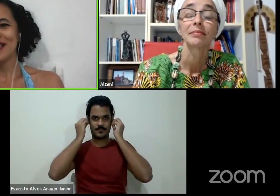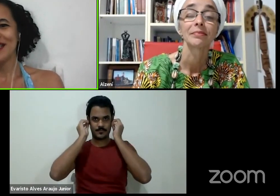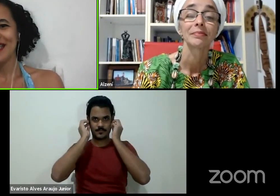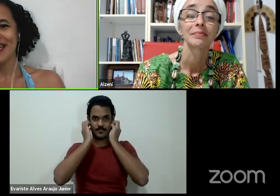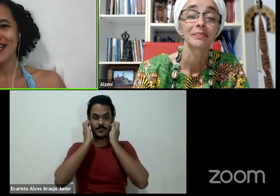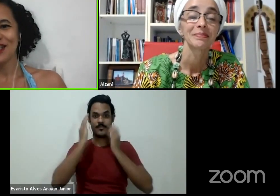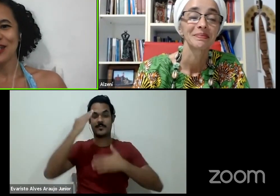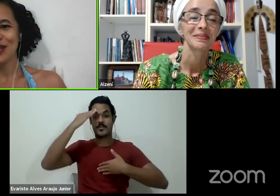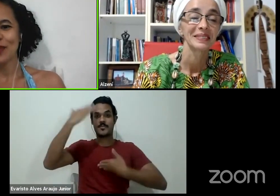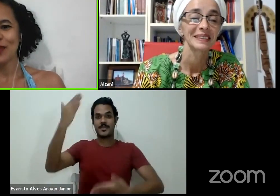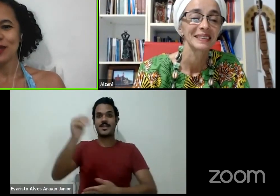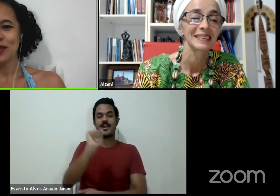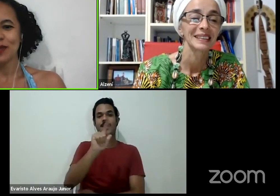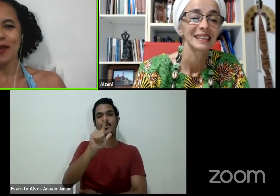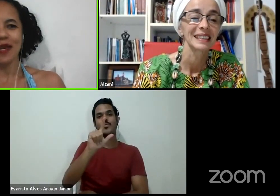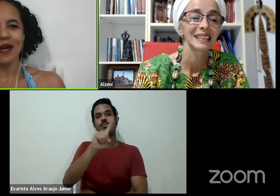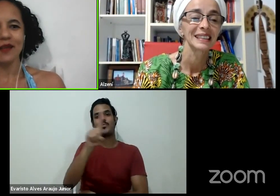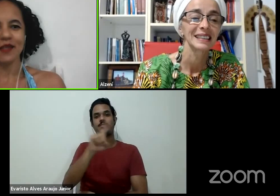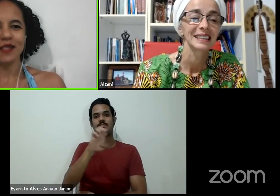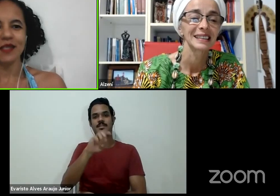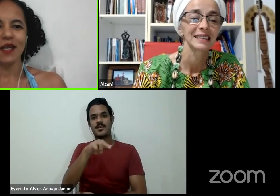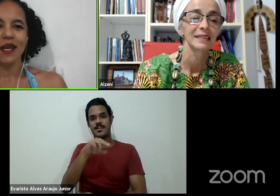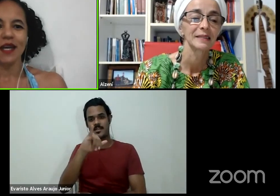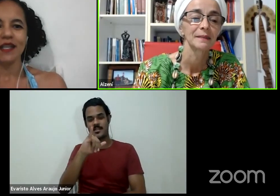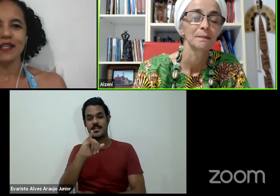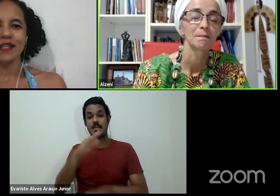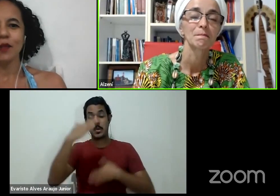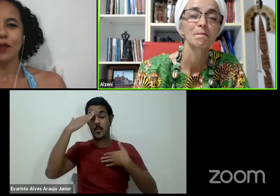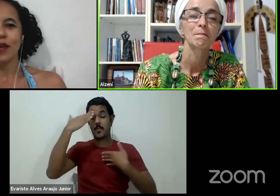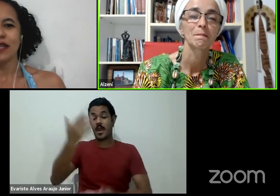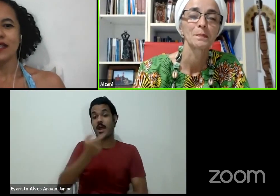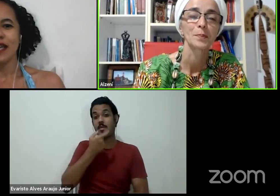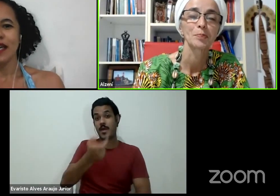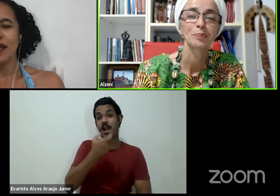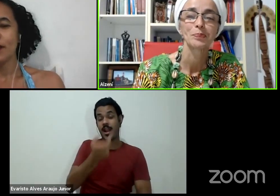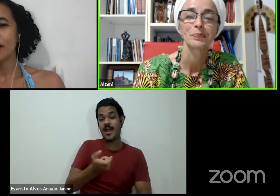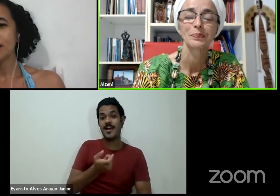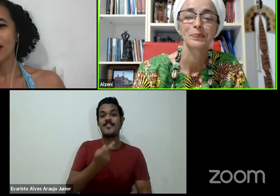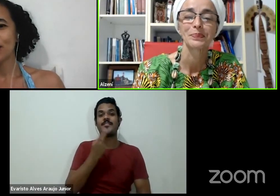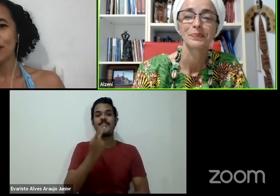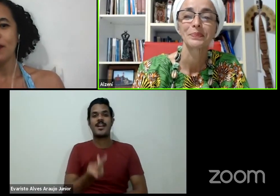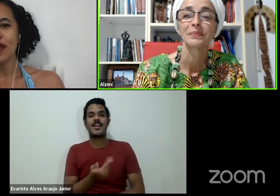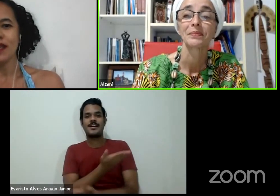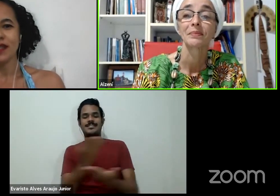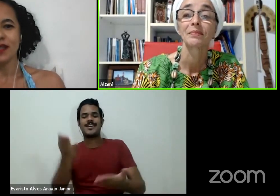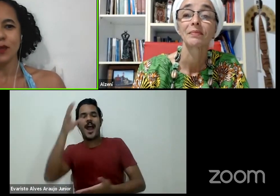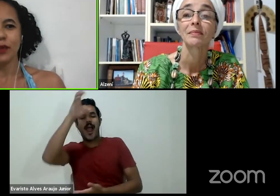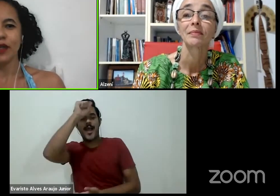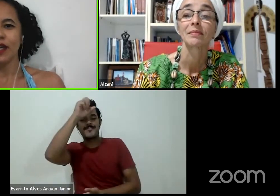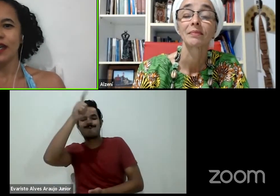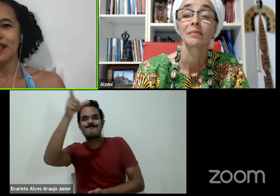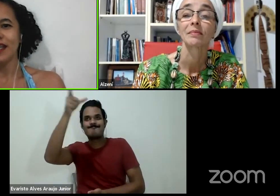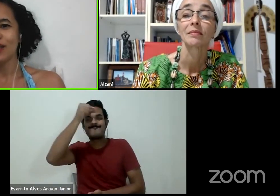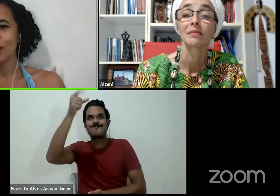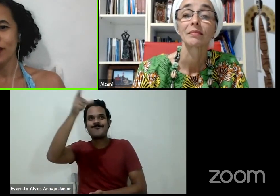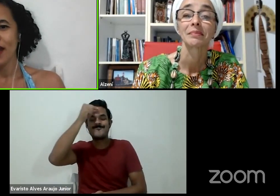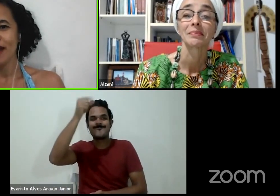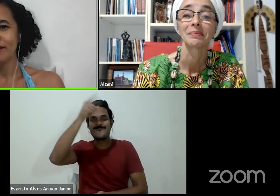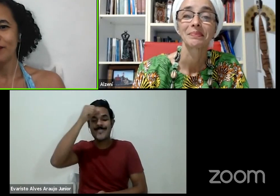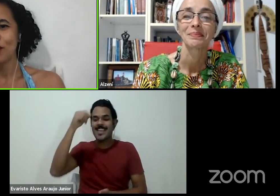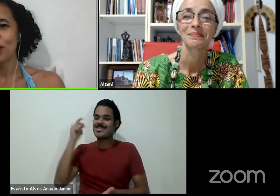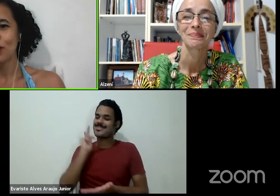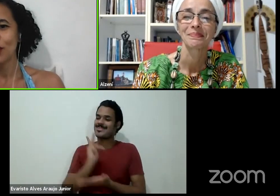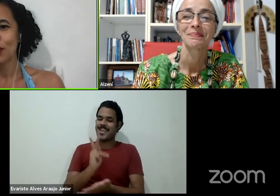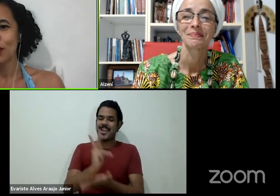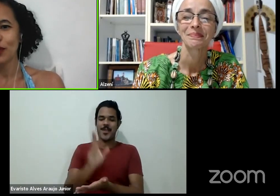Obrigada, Zeni, gratidão pelas suas palavras. É sempre um prazer e aprendizagem imensas poder lhe